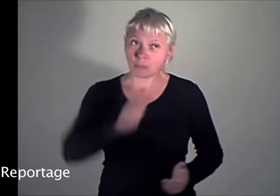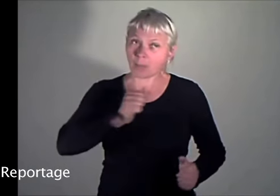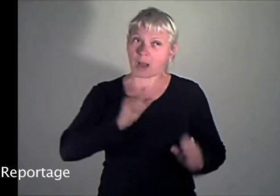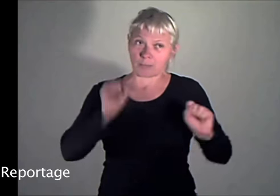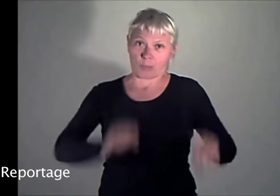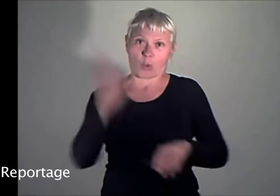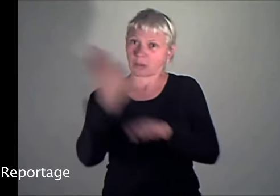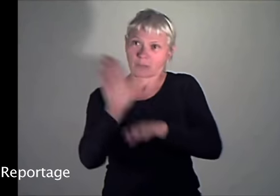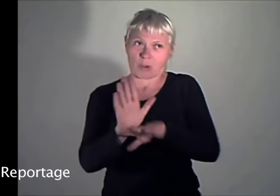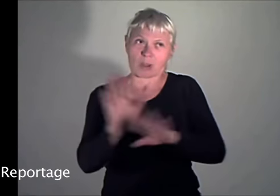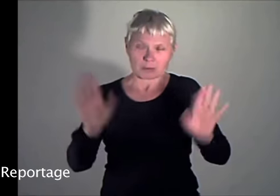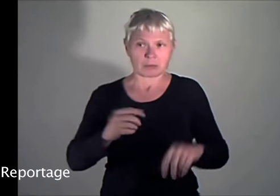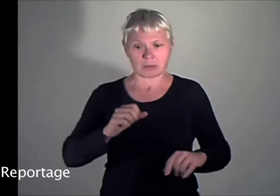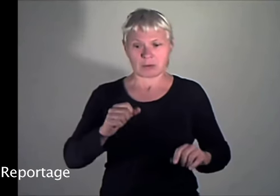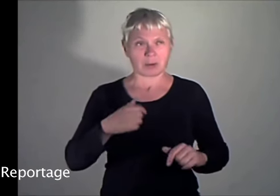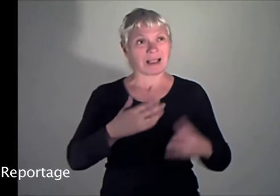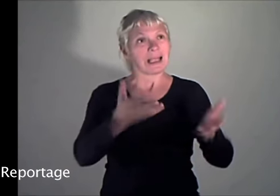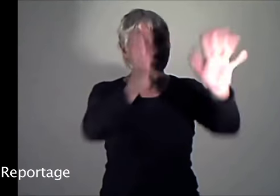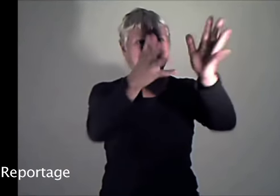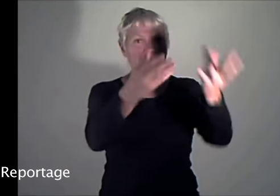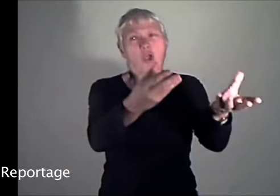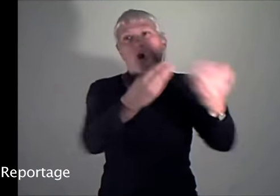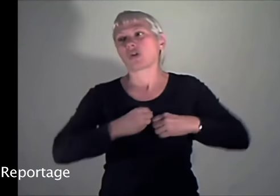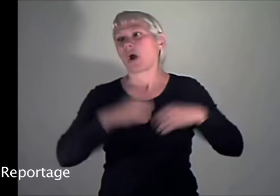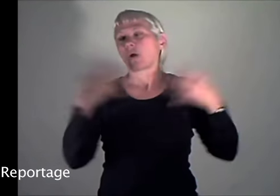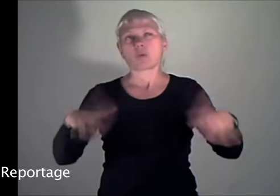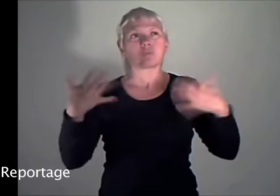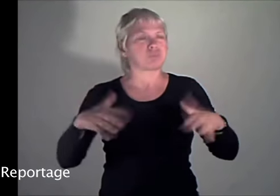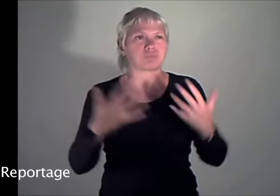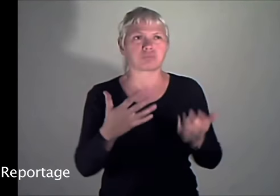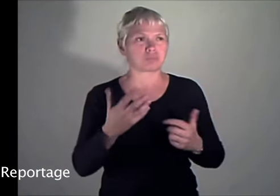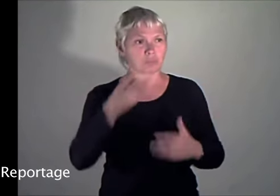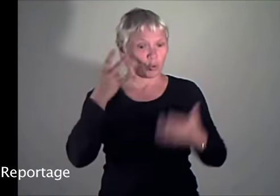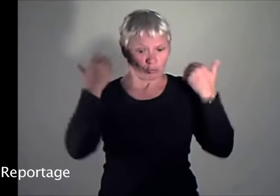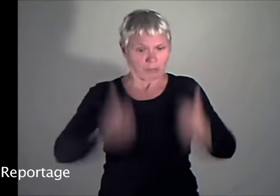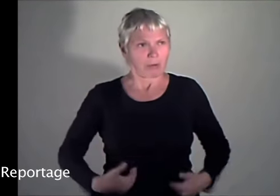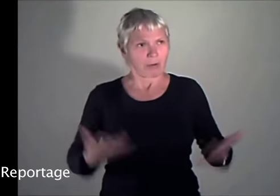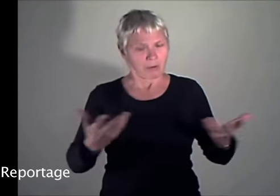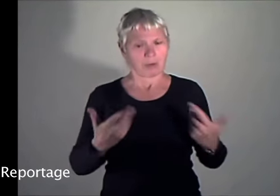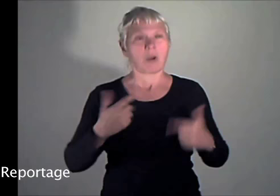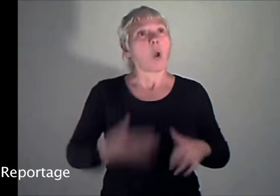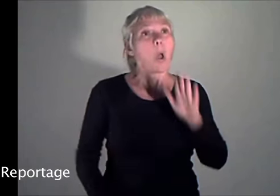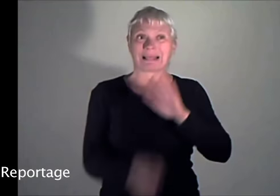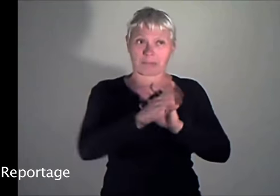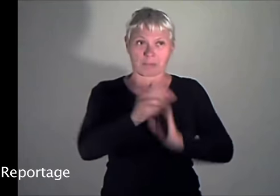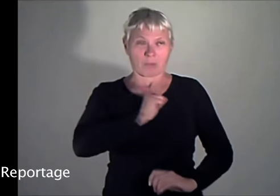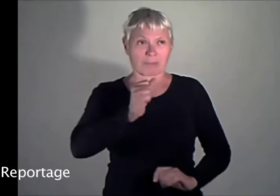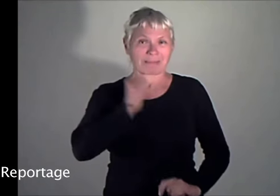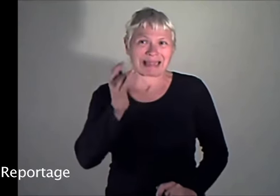sais que je pourrais dire à combien, en tout cas la langue des signes, elle m'a apporté à moi, donc entendante, qui